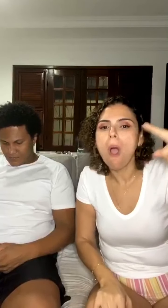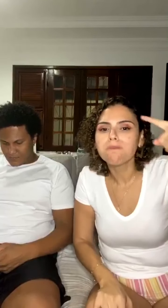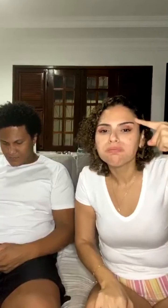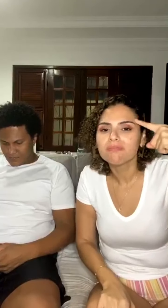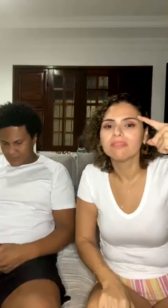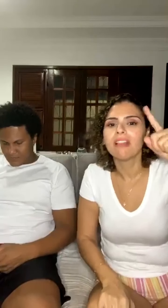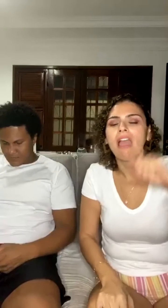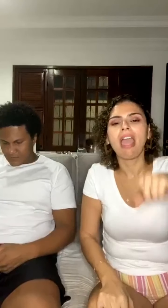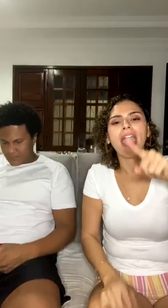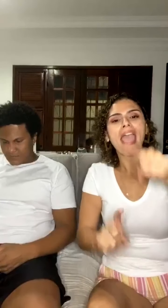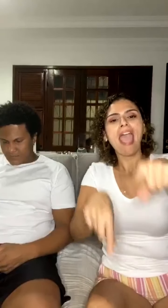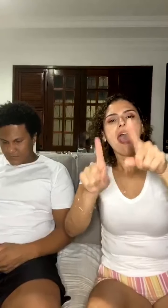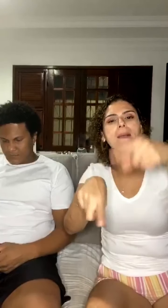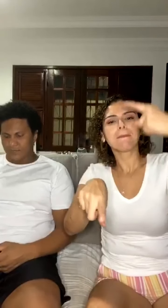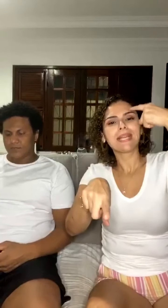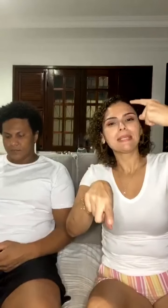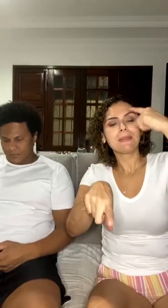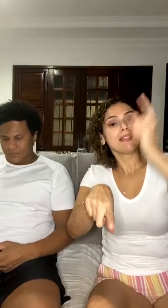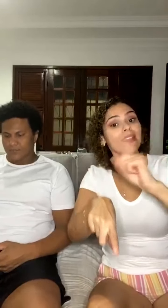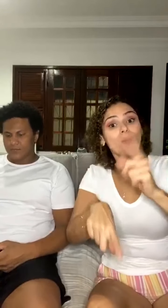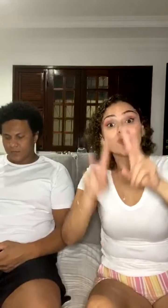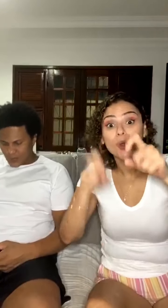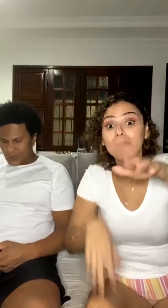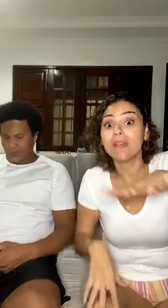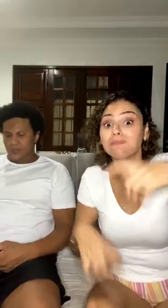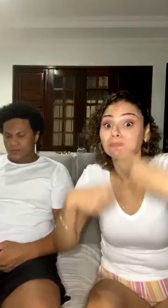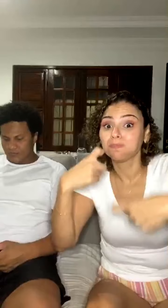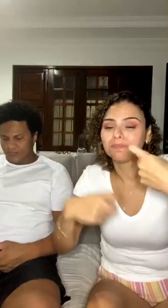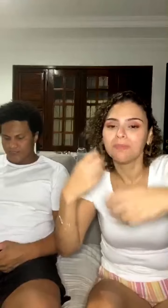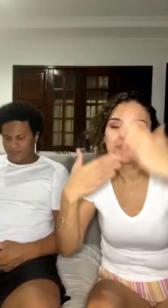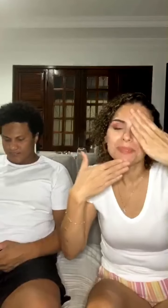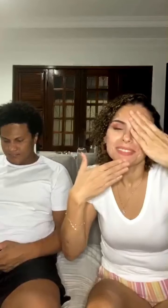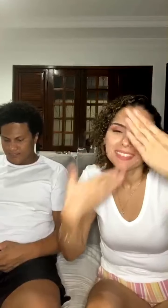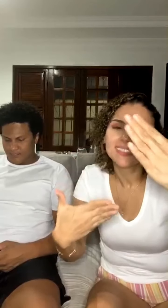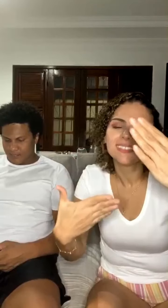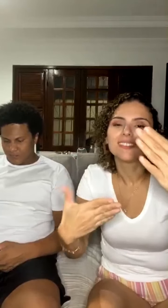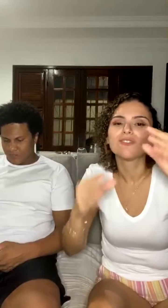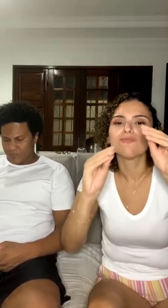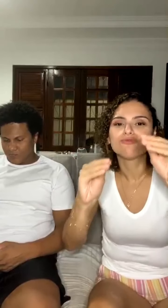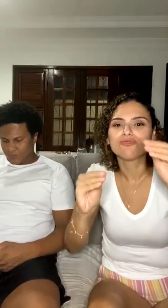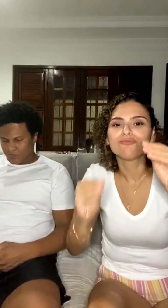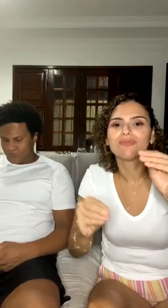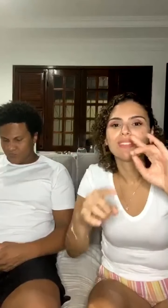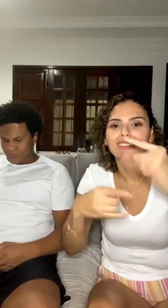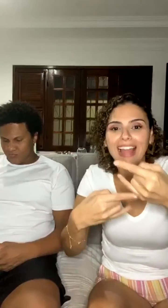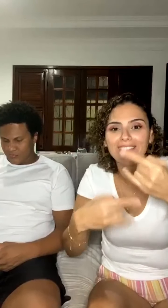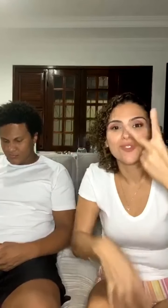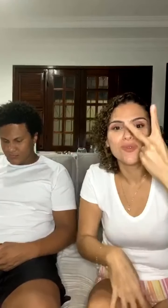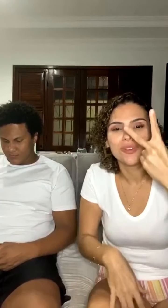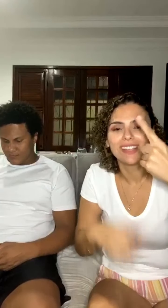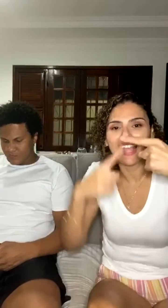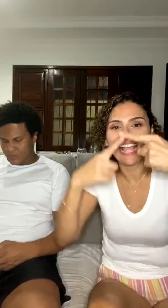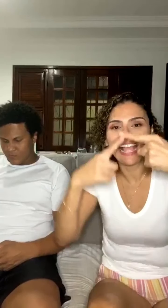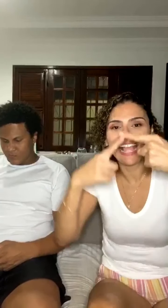sobre relação sexual, tá? Obrigada. 2 lives, né, gente?